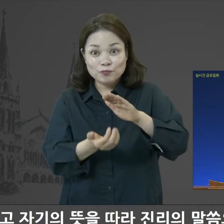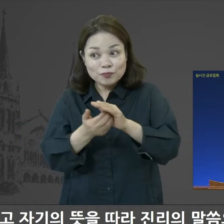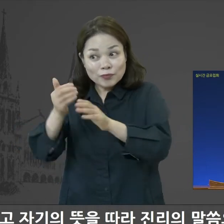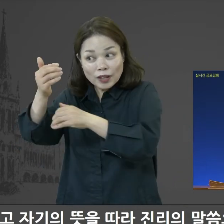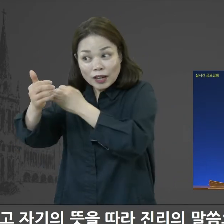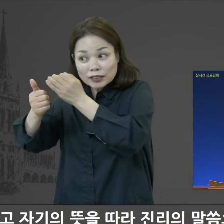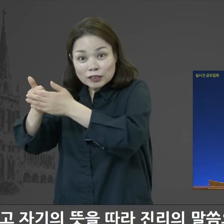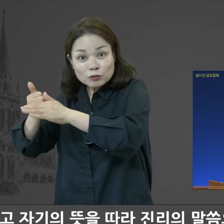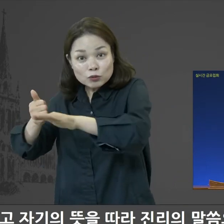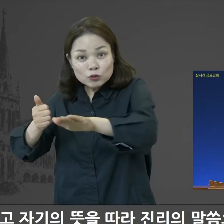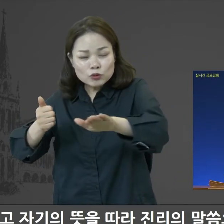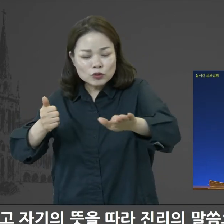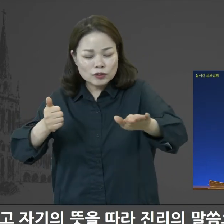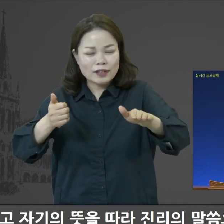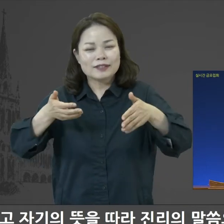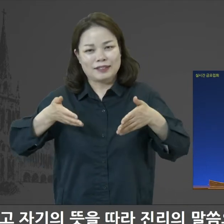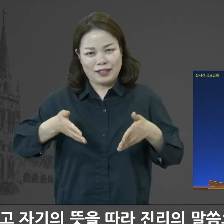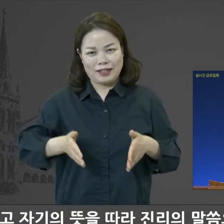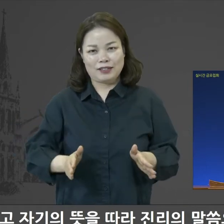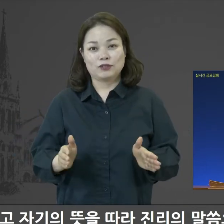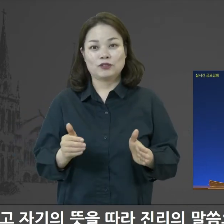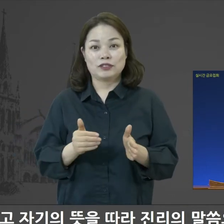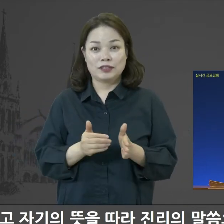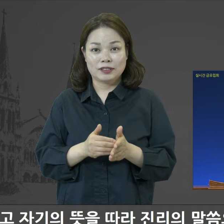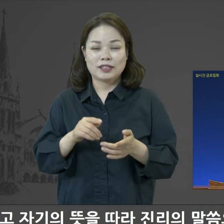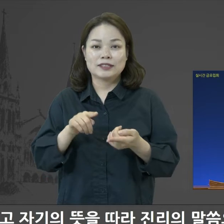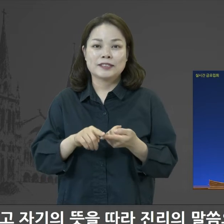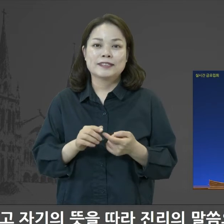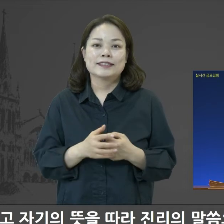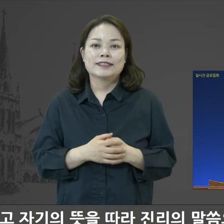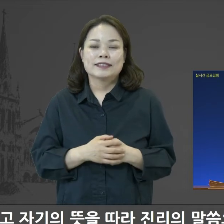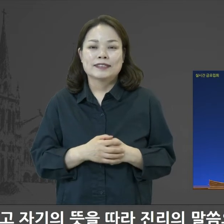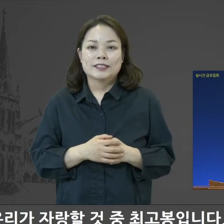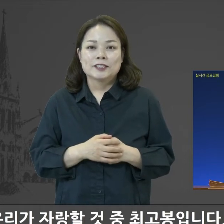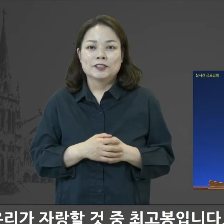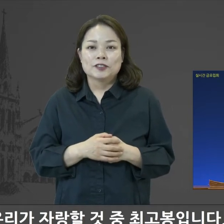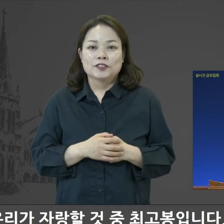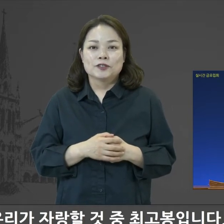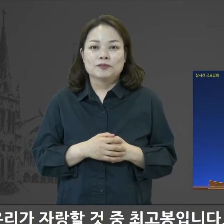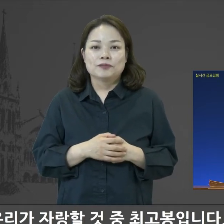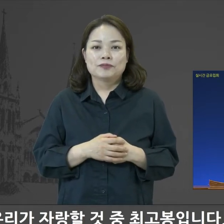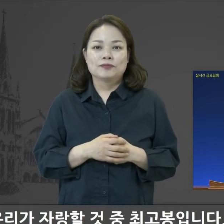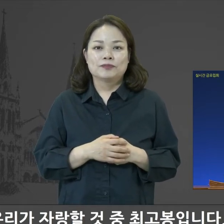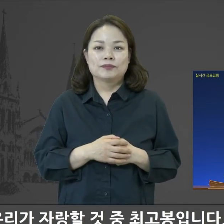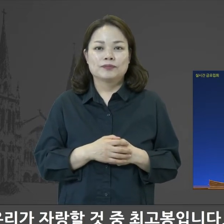하나님이 우리를 낳아주셨다라는 것이죠.